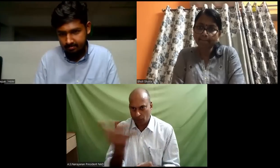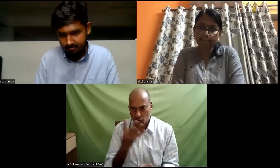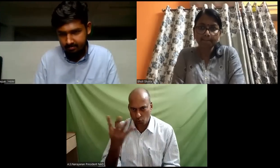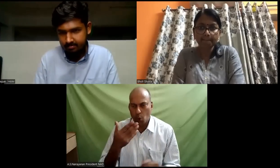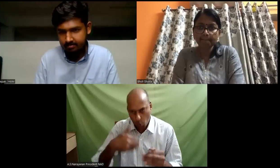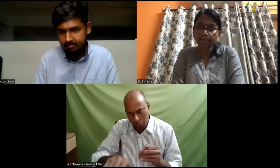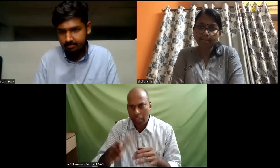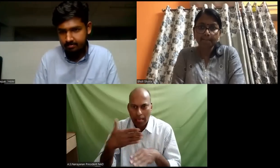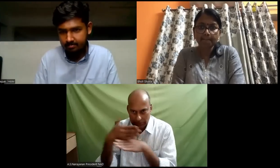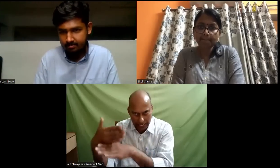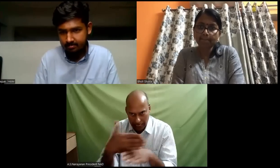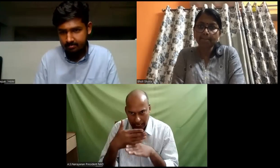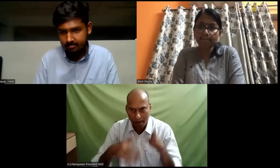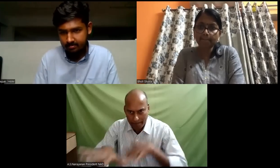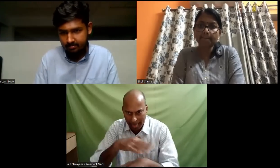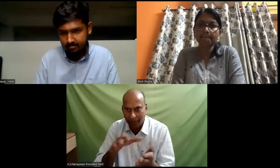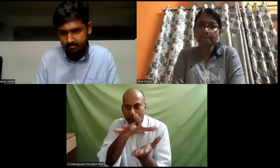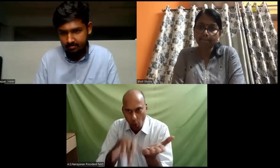हमारी बकरी